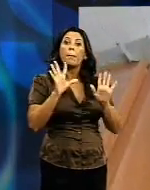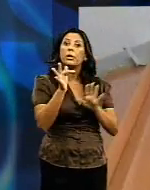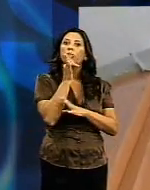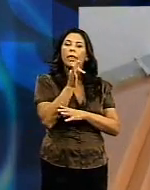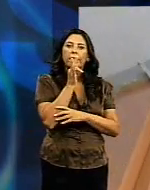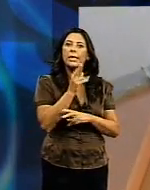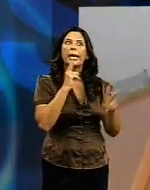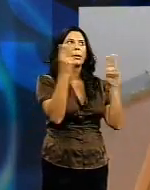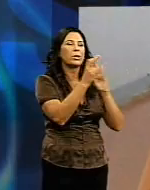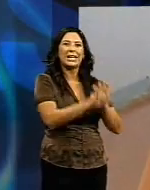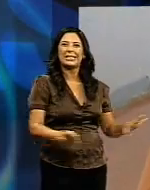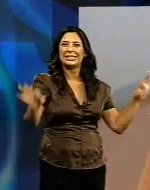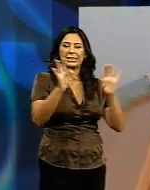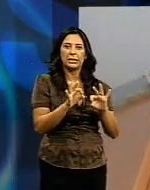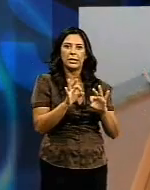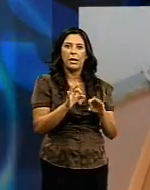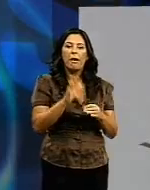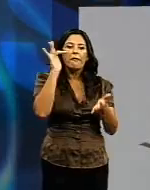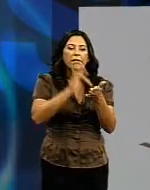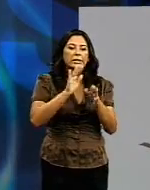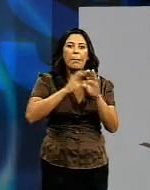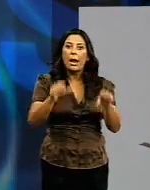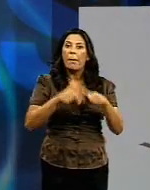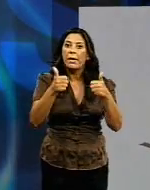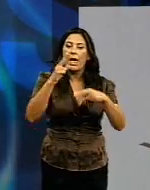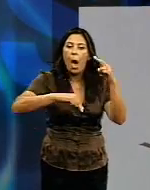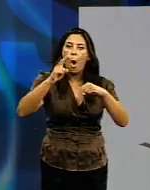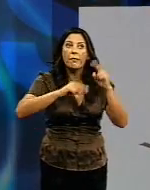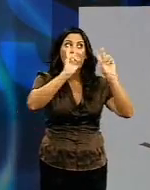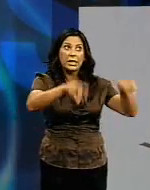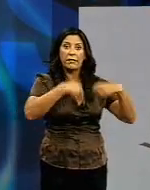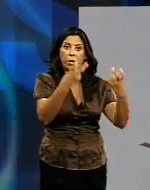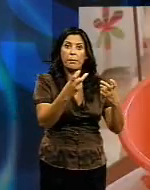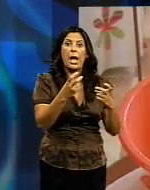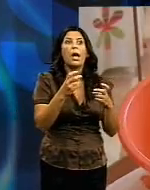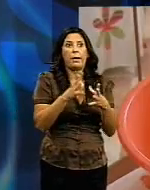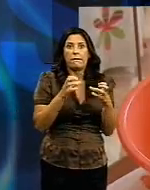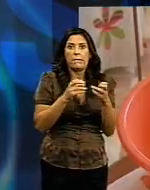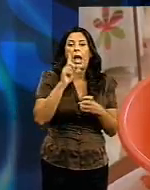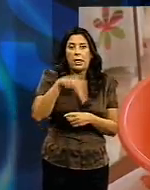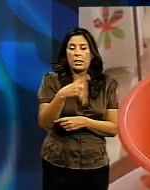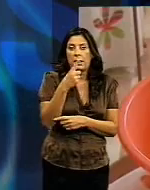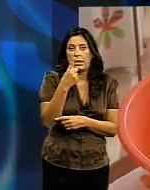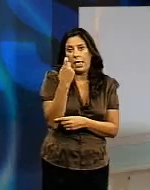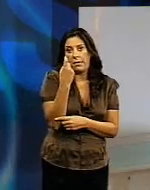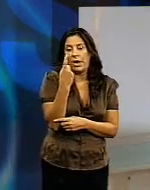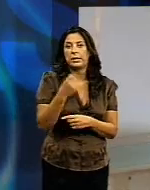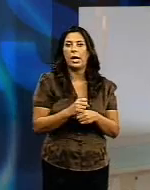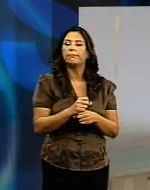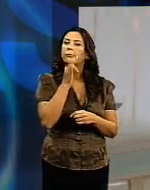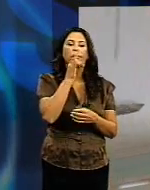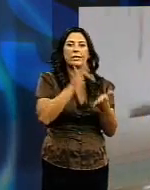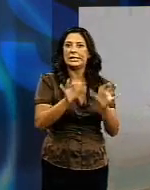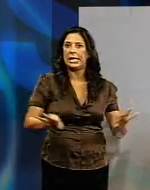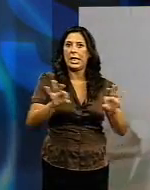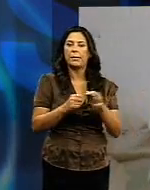le han dado respuesta y menos aún han puesto fecha al inicio de unas reformas tan esperadas como necesarias. Desde hace